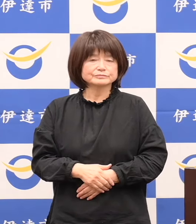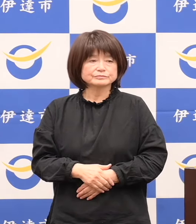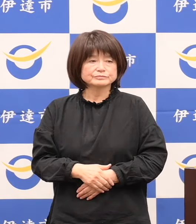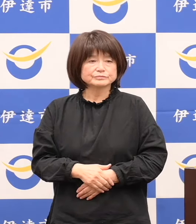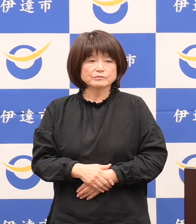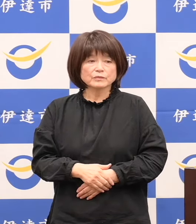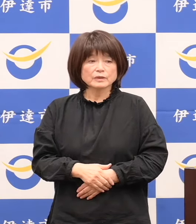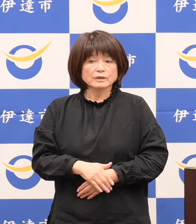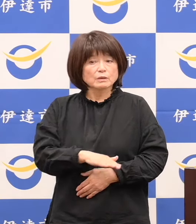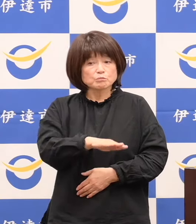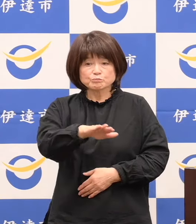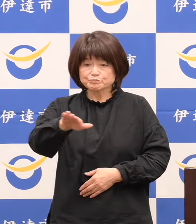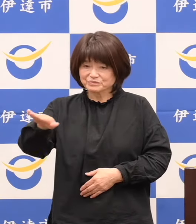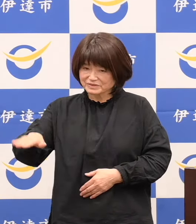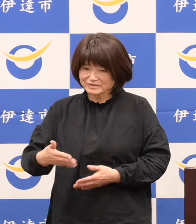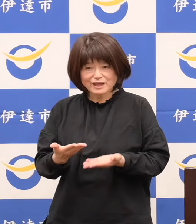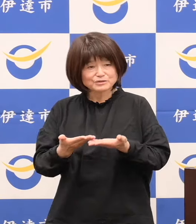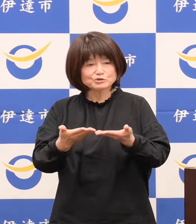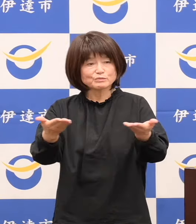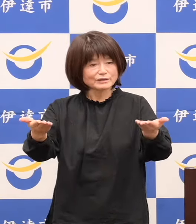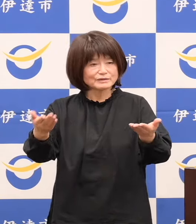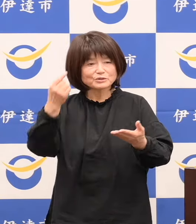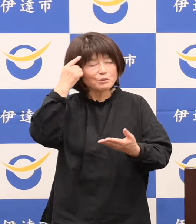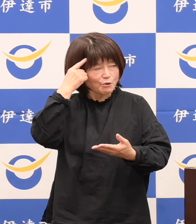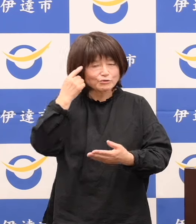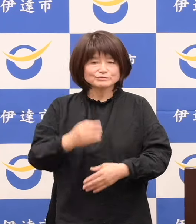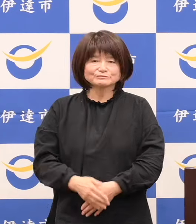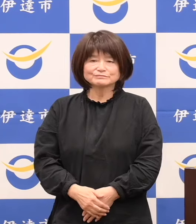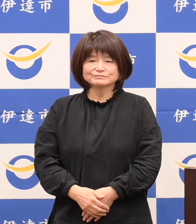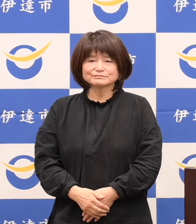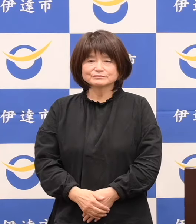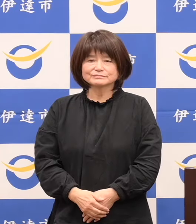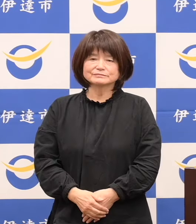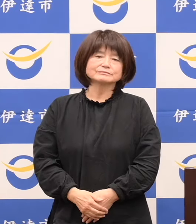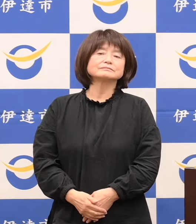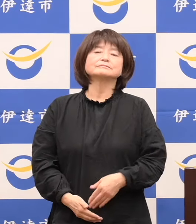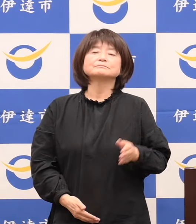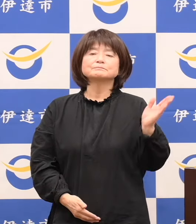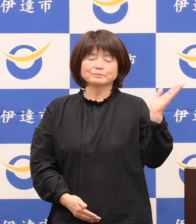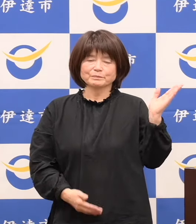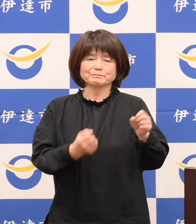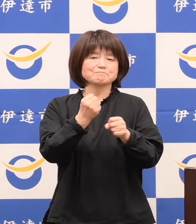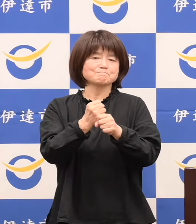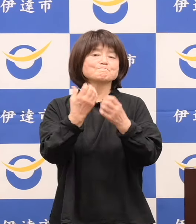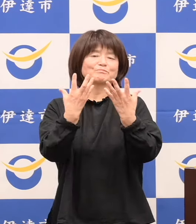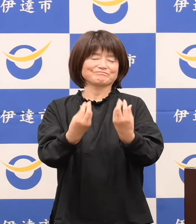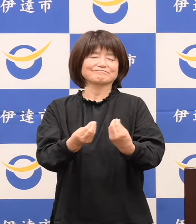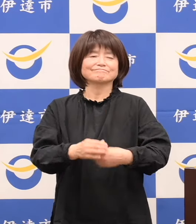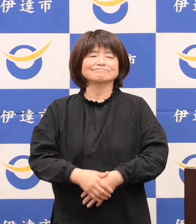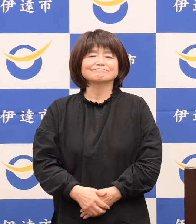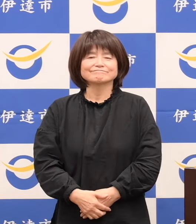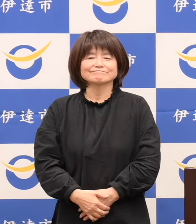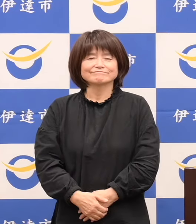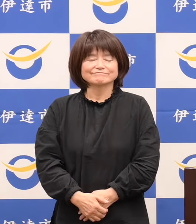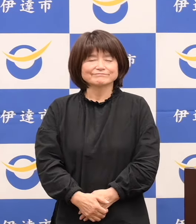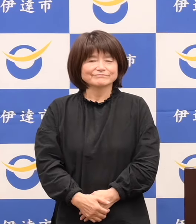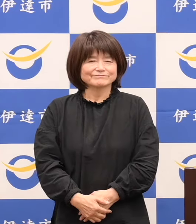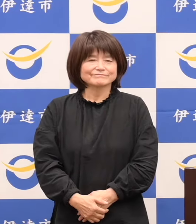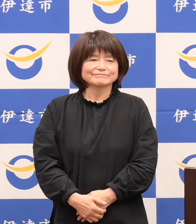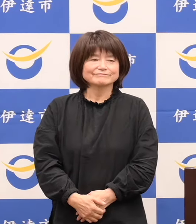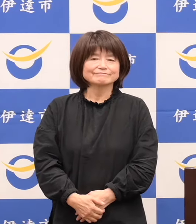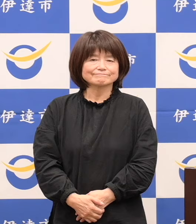皆さんのところにお配りをしております。このような形で、作成をしたところでございます。